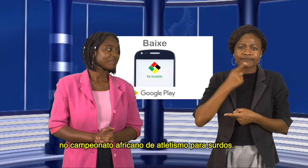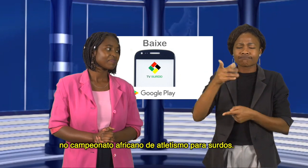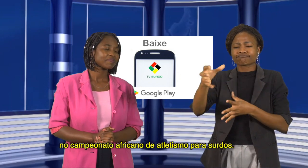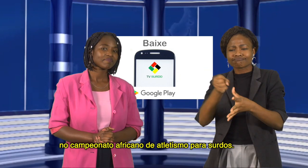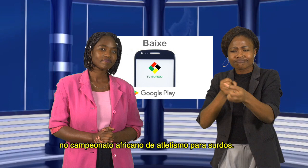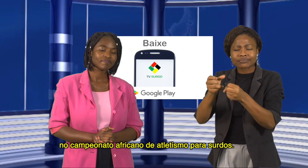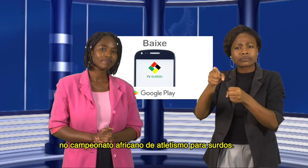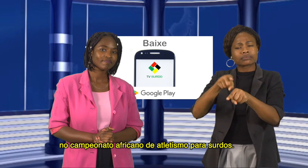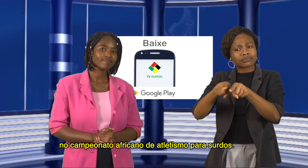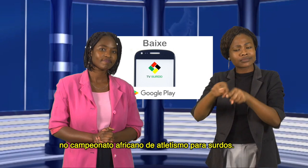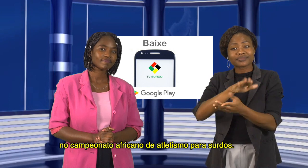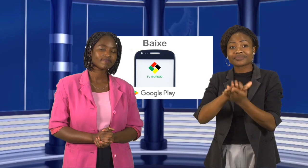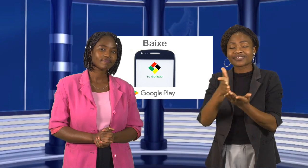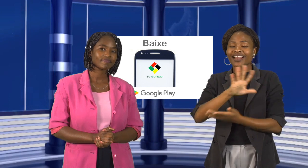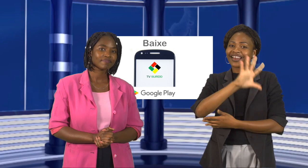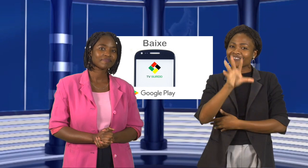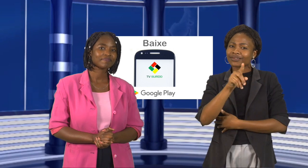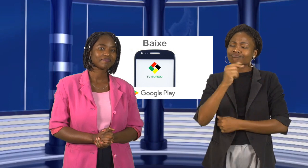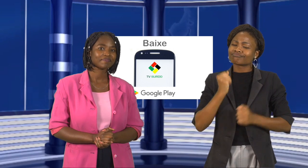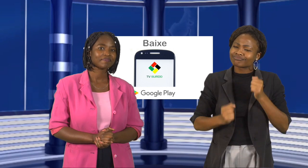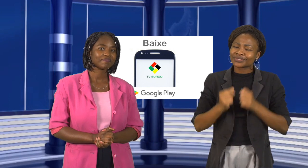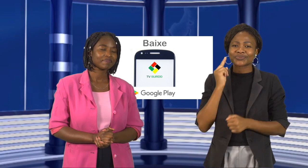de Atletismo para Surdos.